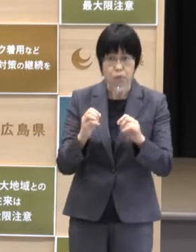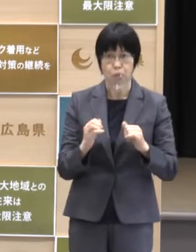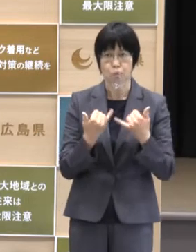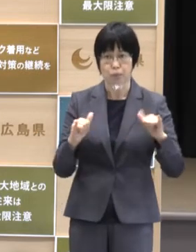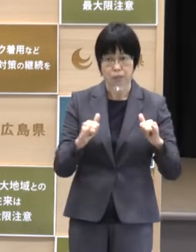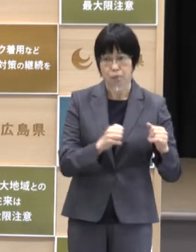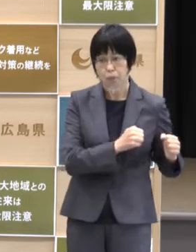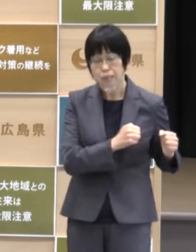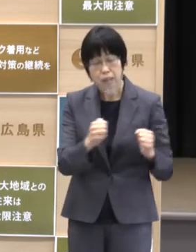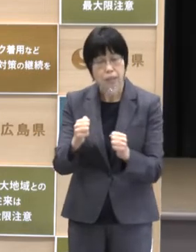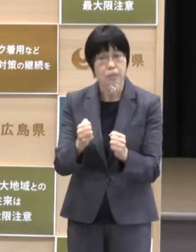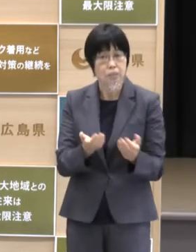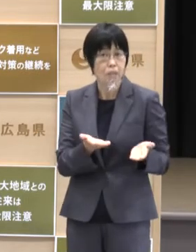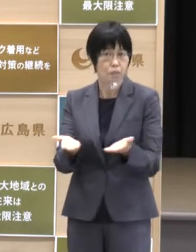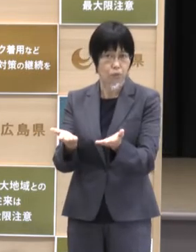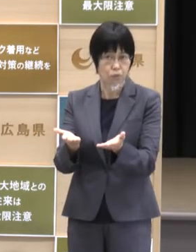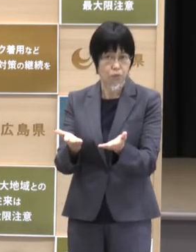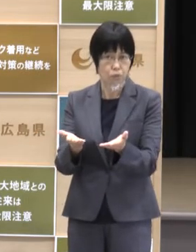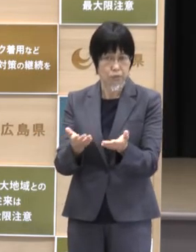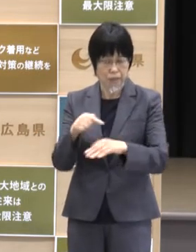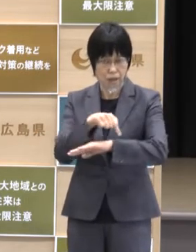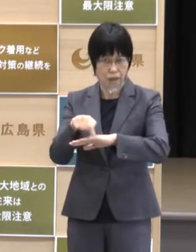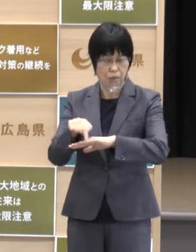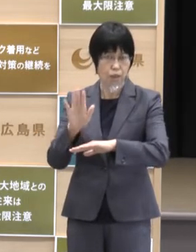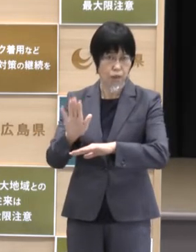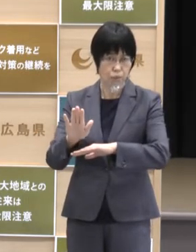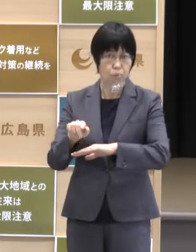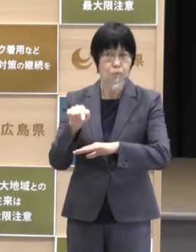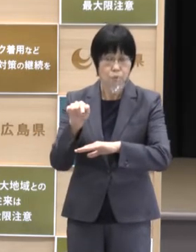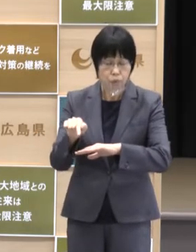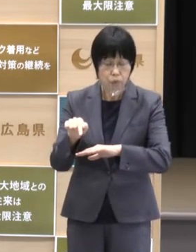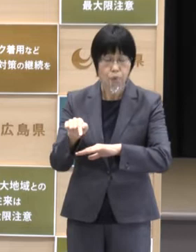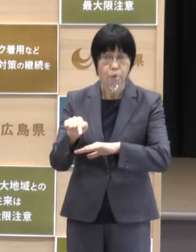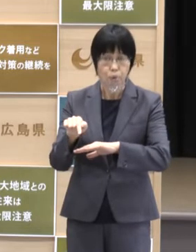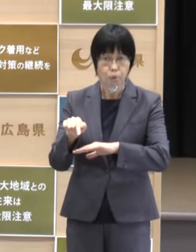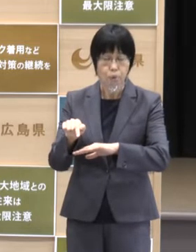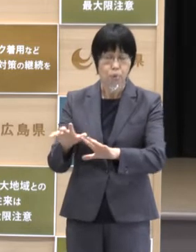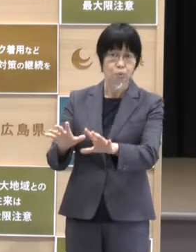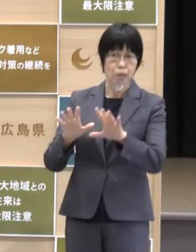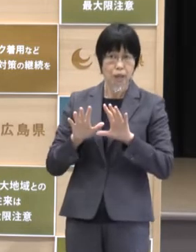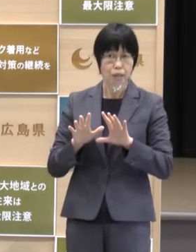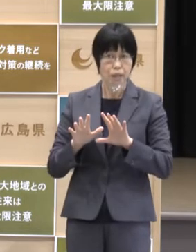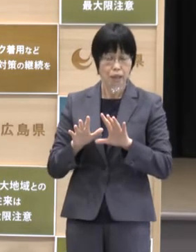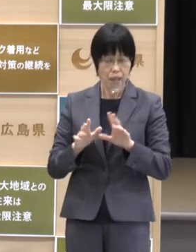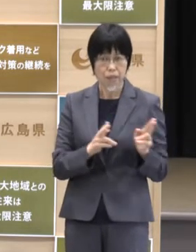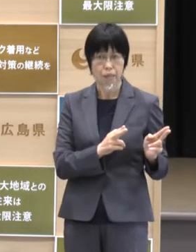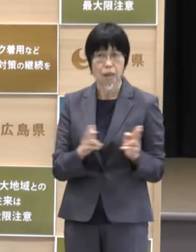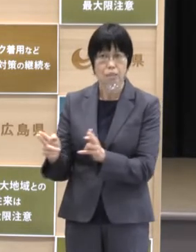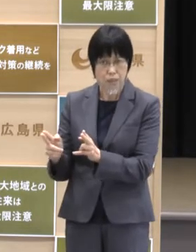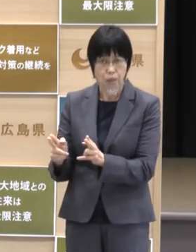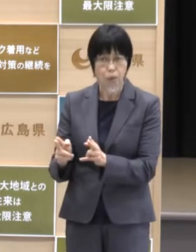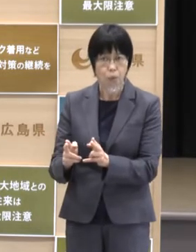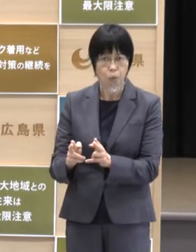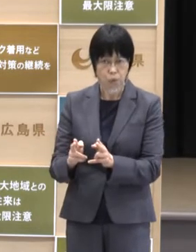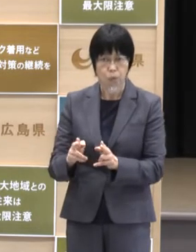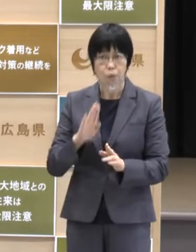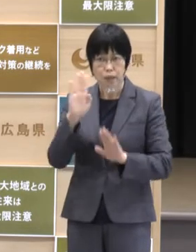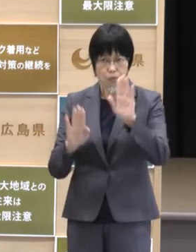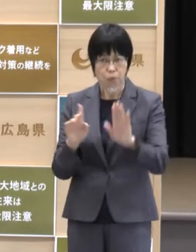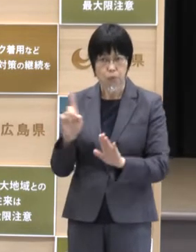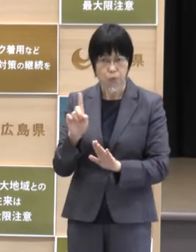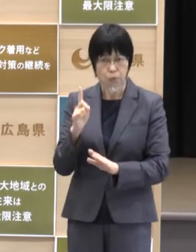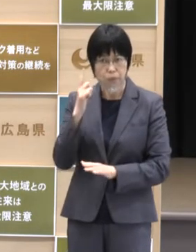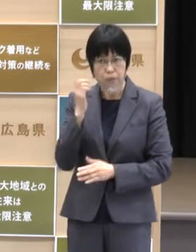には計画をされておりますけれども、その受け入れ体制というのは現状をどのようになっておりますでしょう